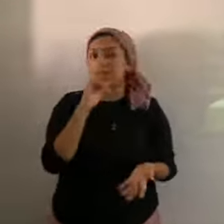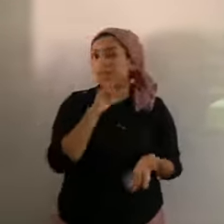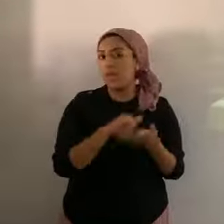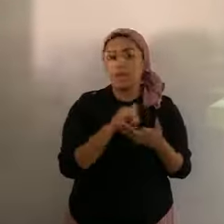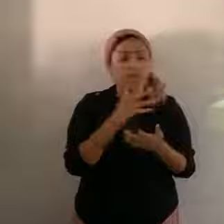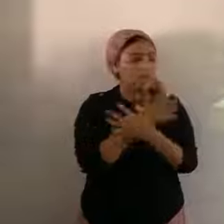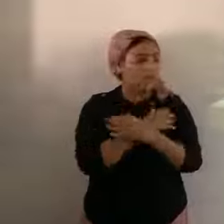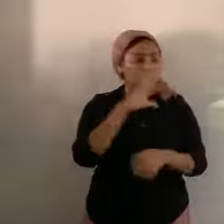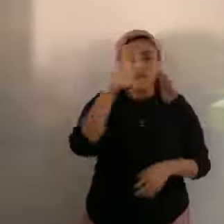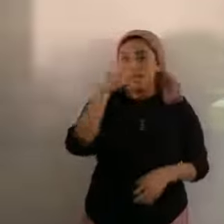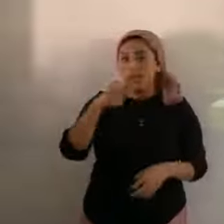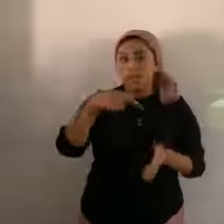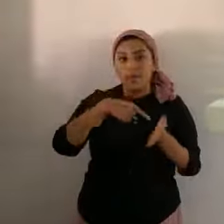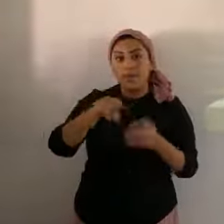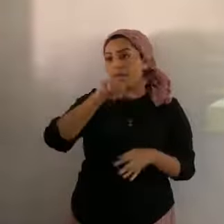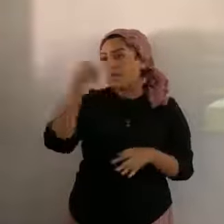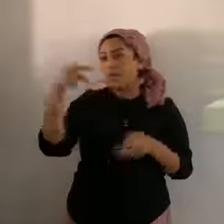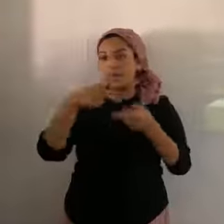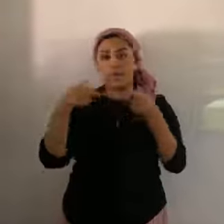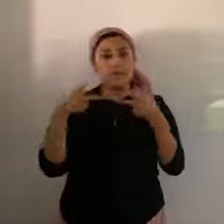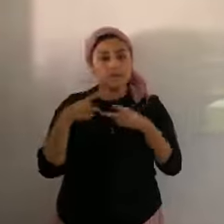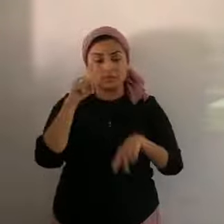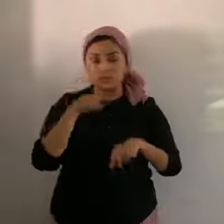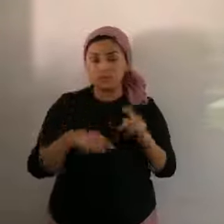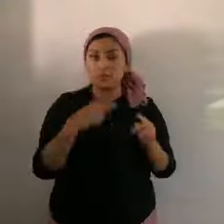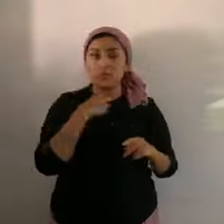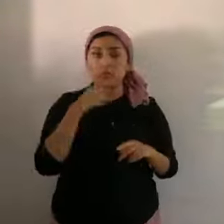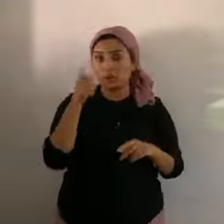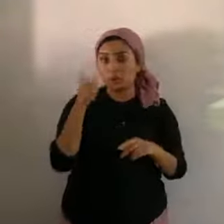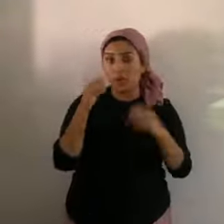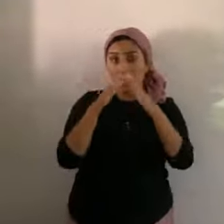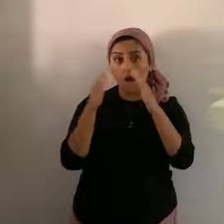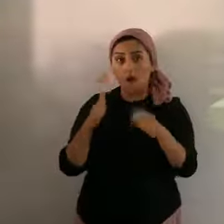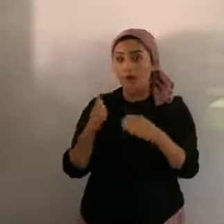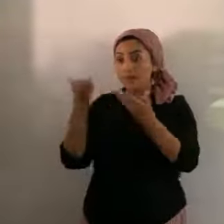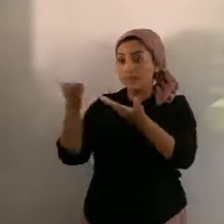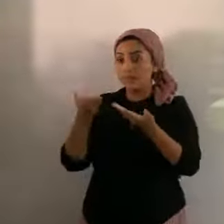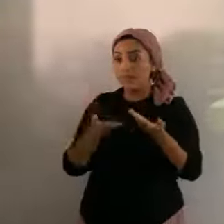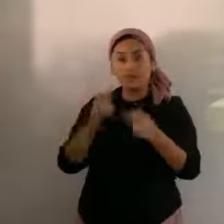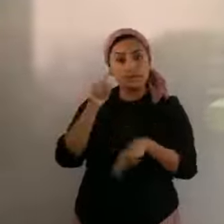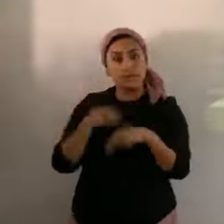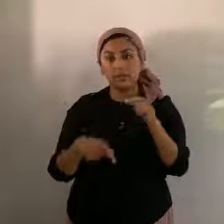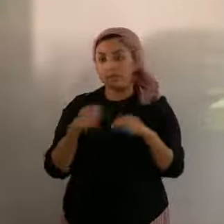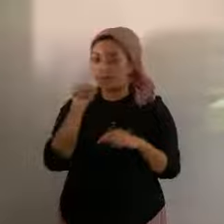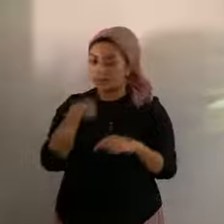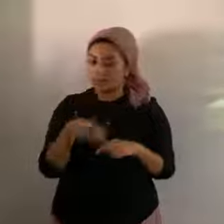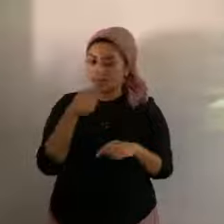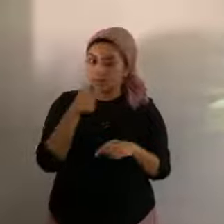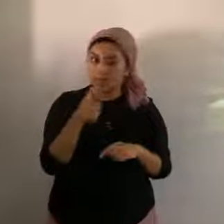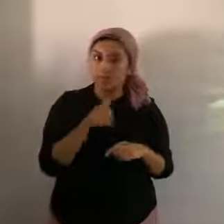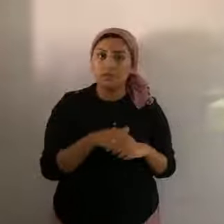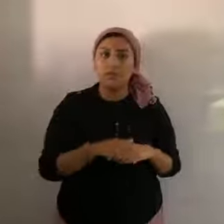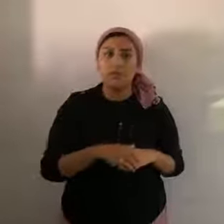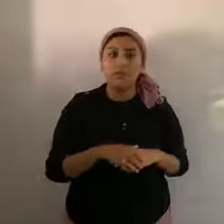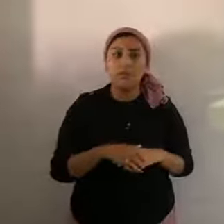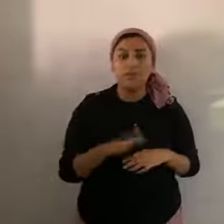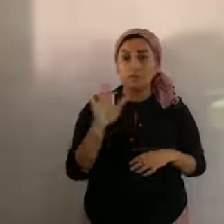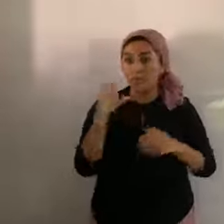no, este animal fue comprado en otro lado, o tú lo trajiste de tu propio rancho, un ejemplo, de tu propia